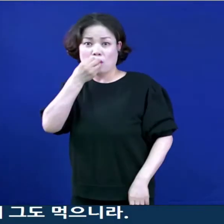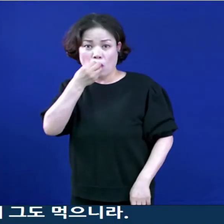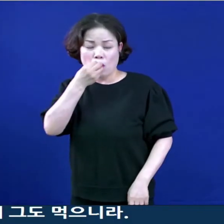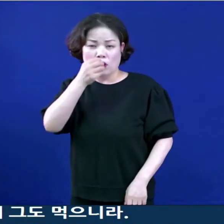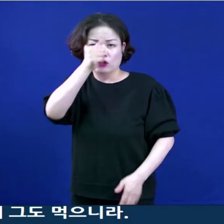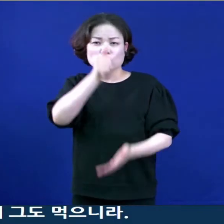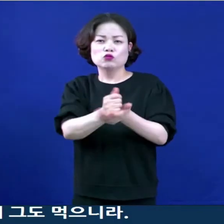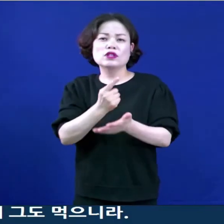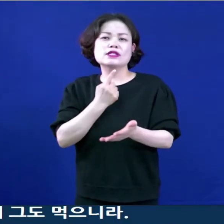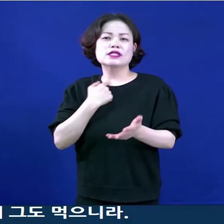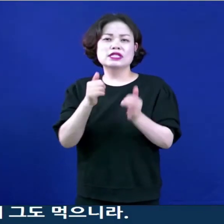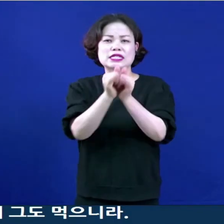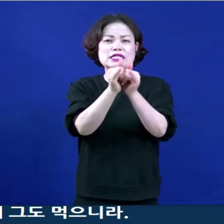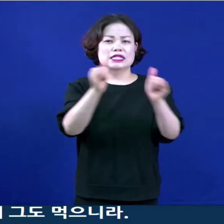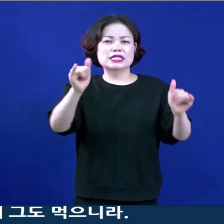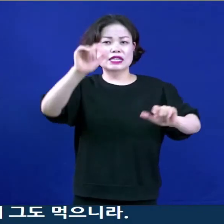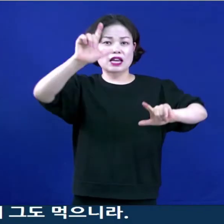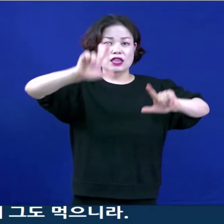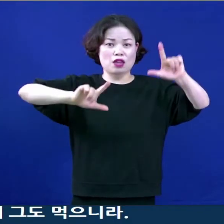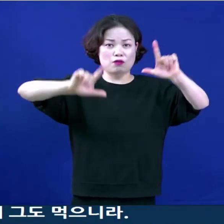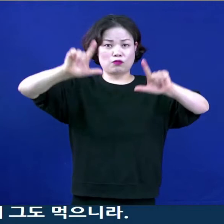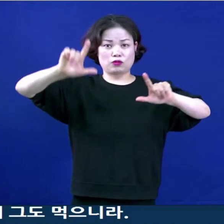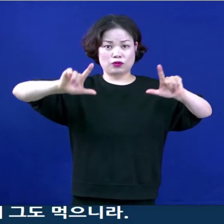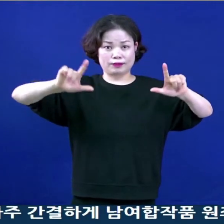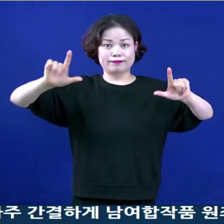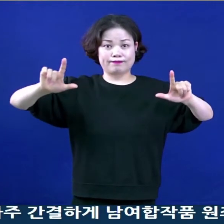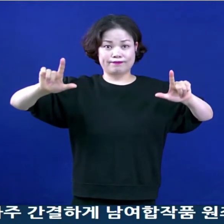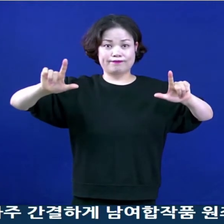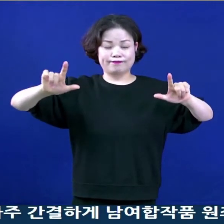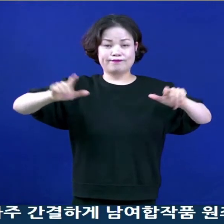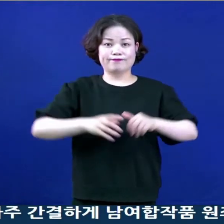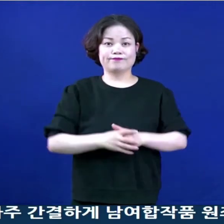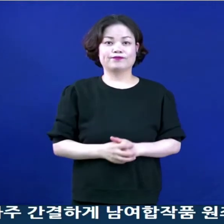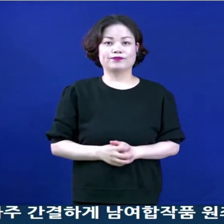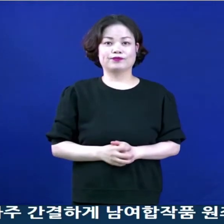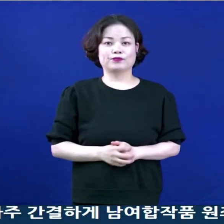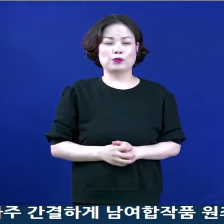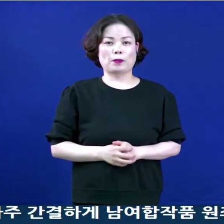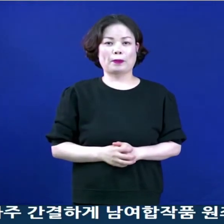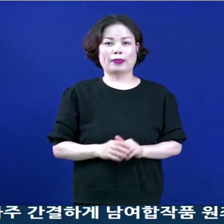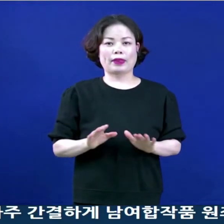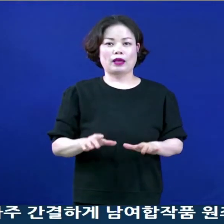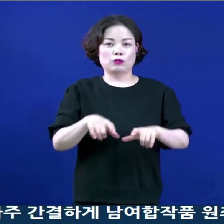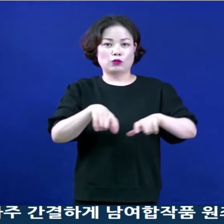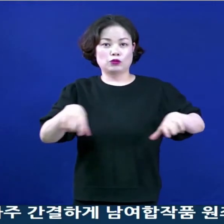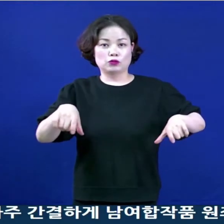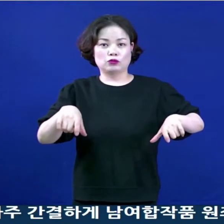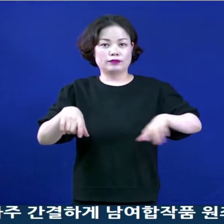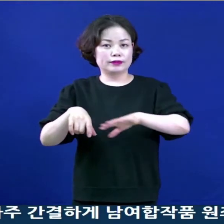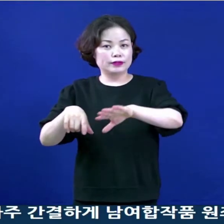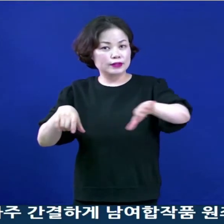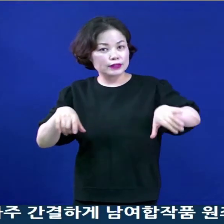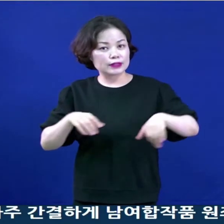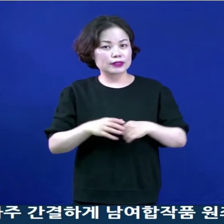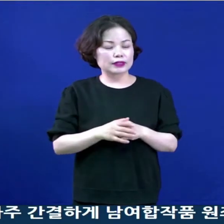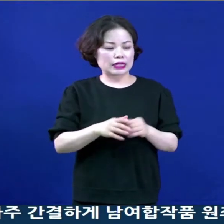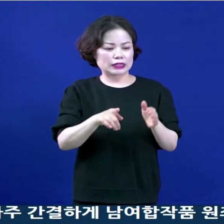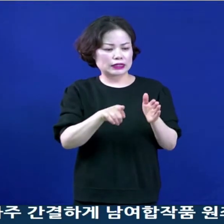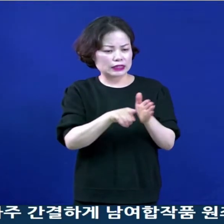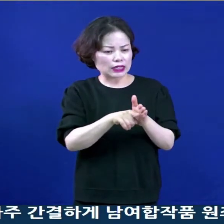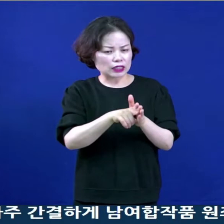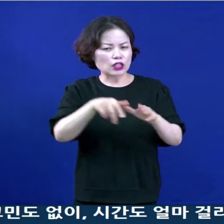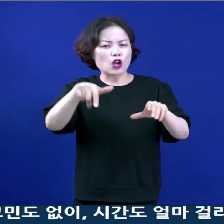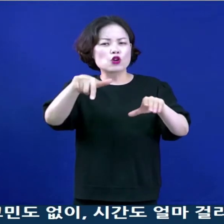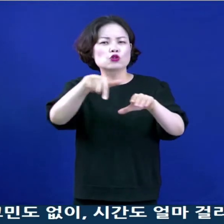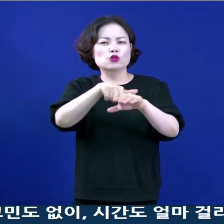죄를 짓는 인간의 모습이라고 볼 수 있겠습니다. 자, 여기서 보통 우리가 이제 이 신학적